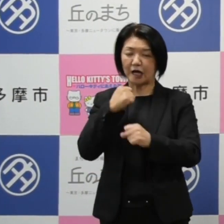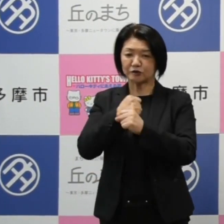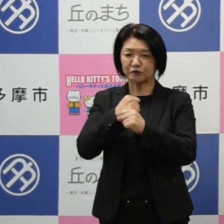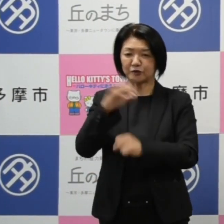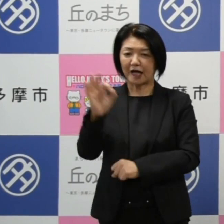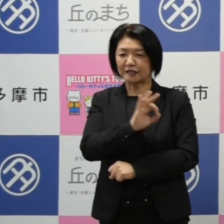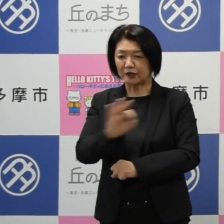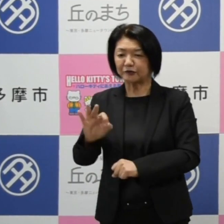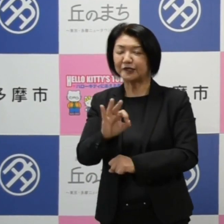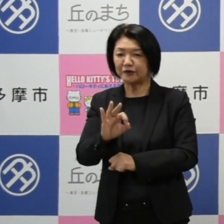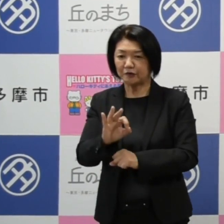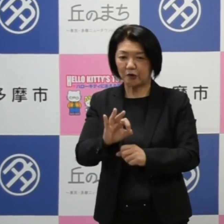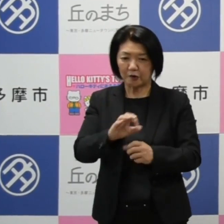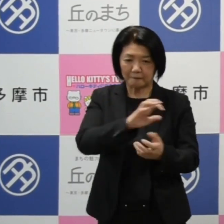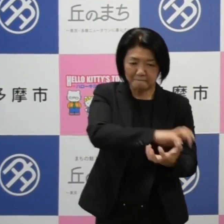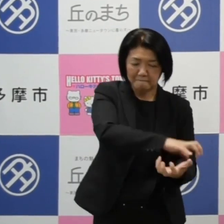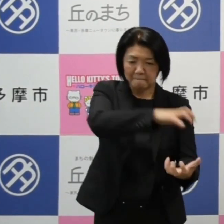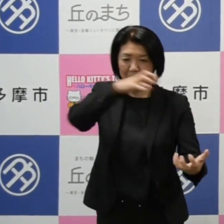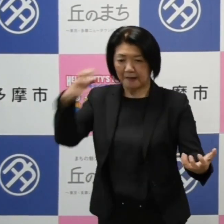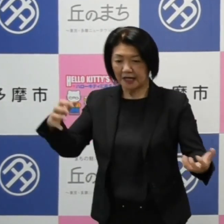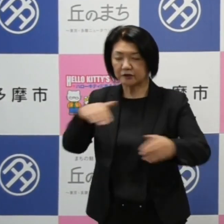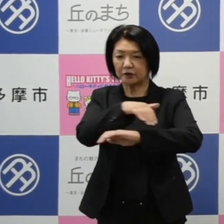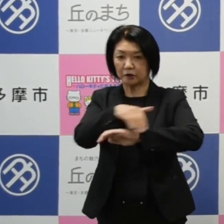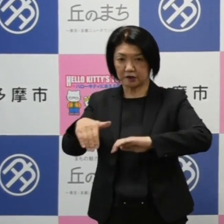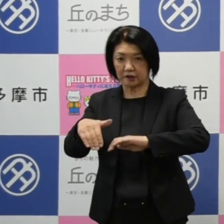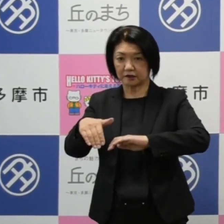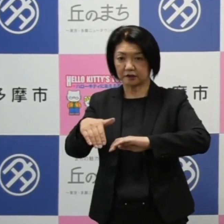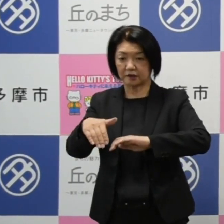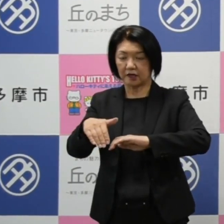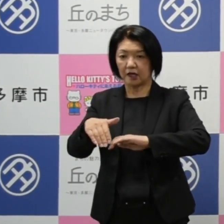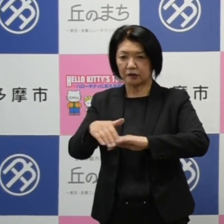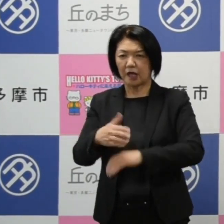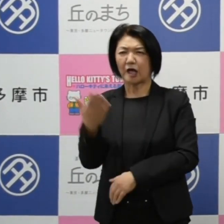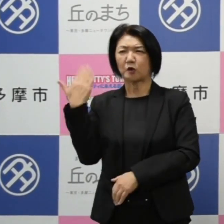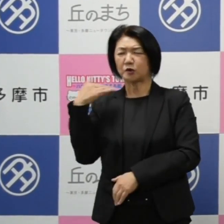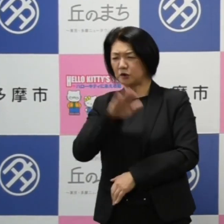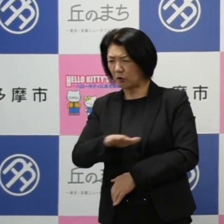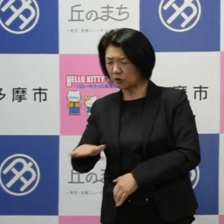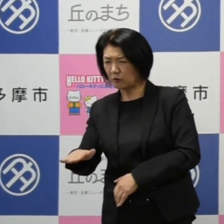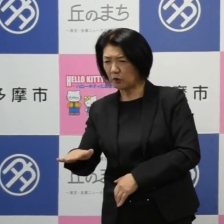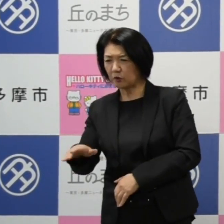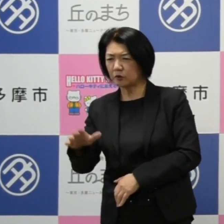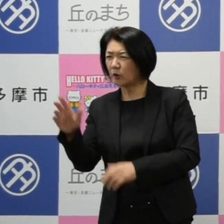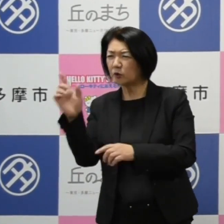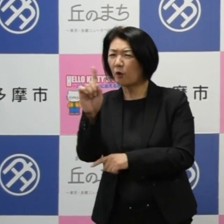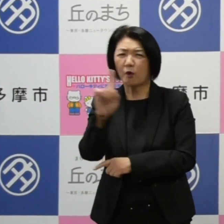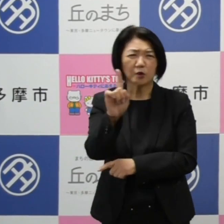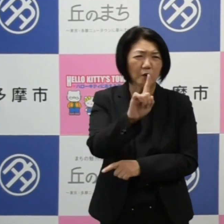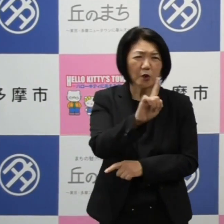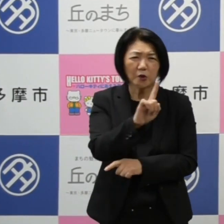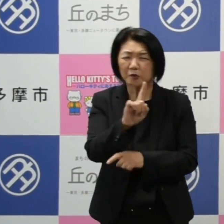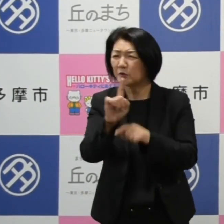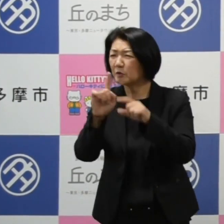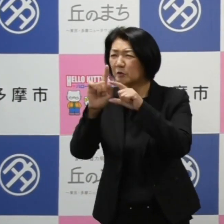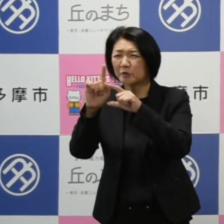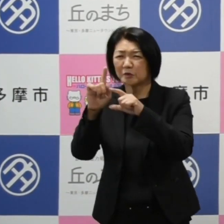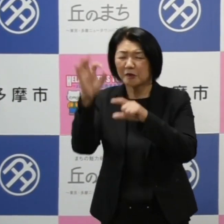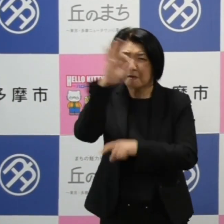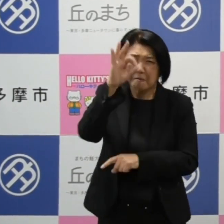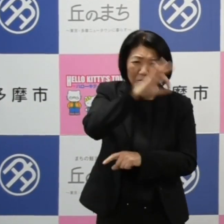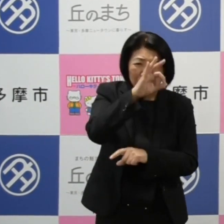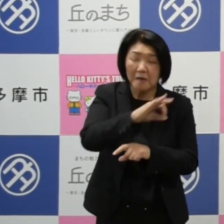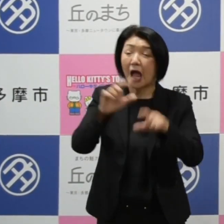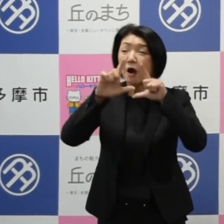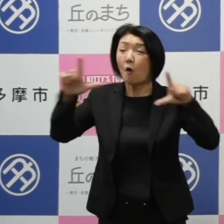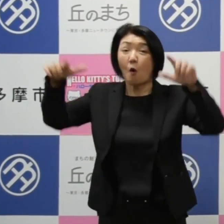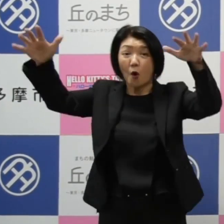しますが、当時の子どもたちを多摩高校やメディアを通して声かけさせていただき、